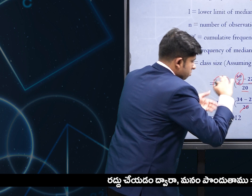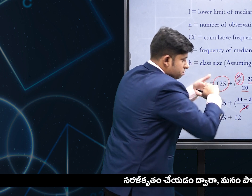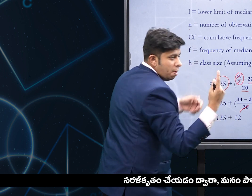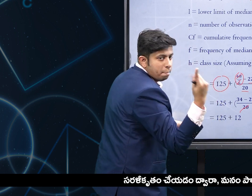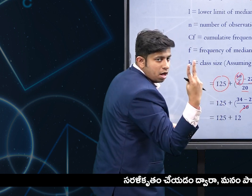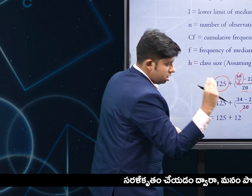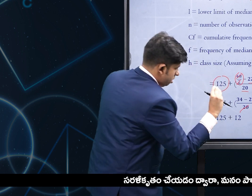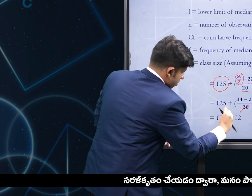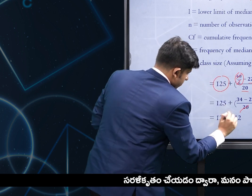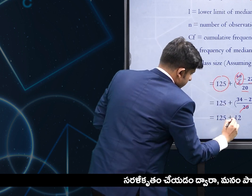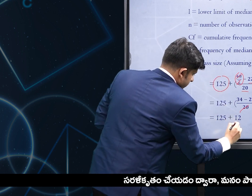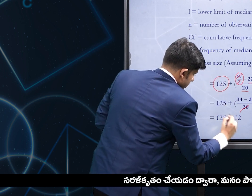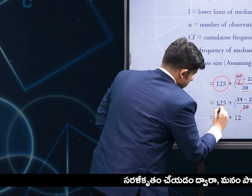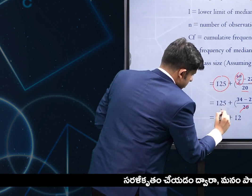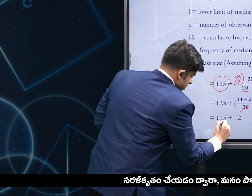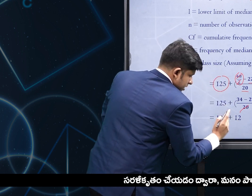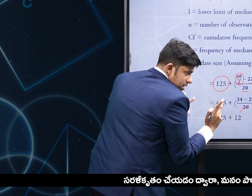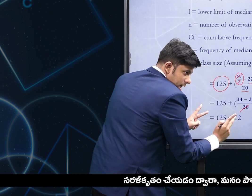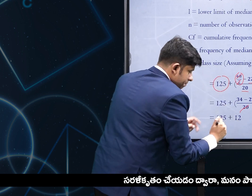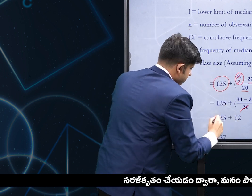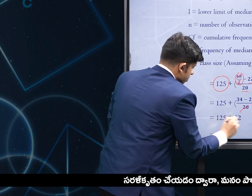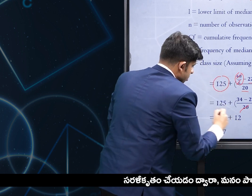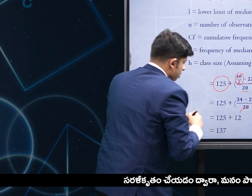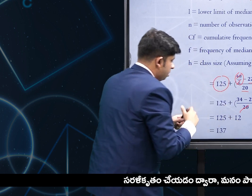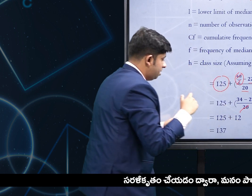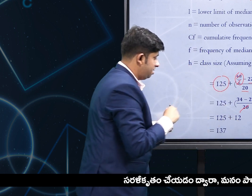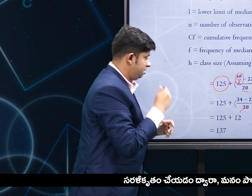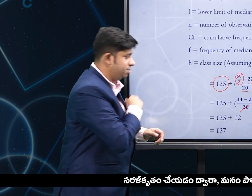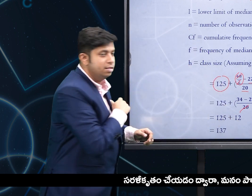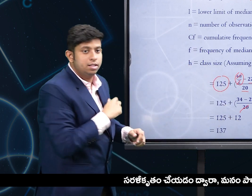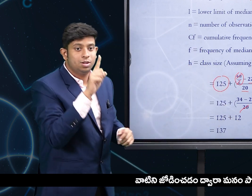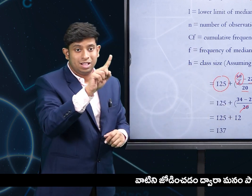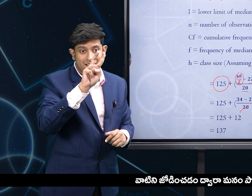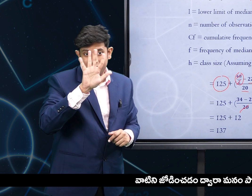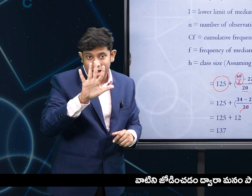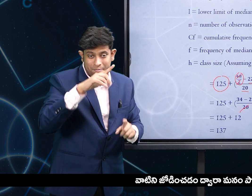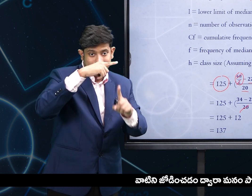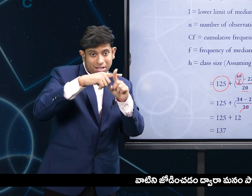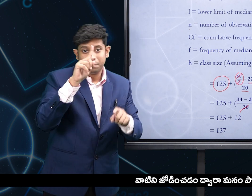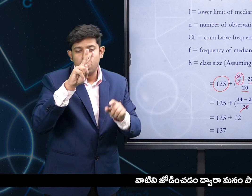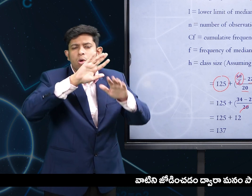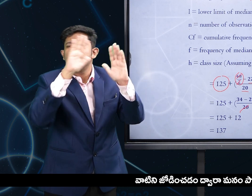ఈజ్ ఈక్వల్ టు 125 ప్లస్ 12 ఈజ్ ఈక్వల్ టు